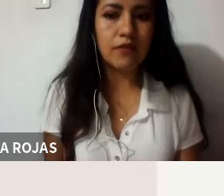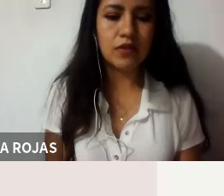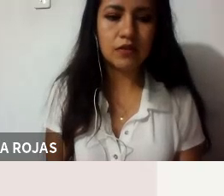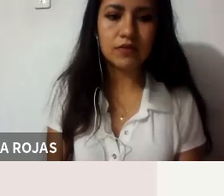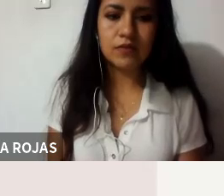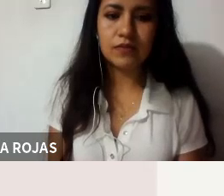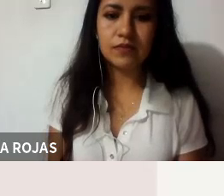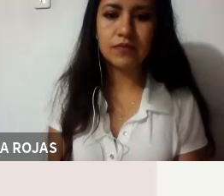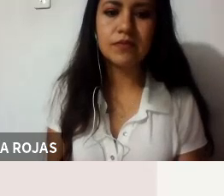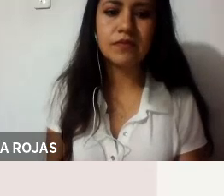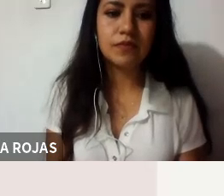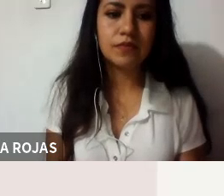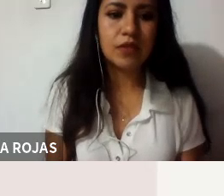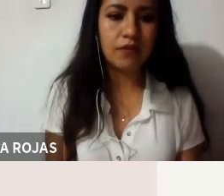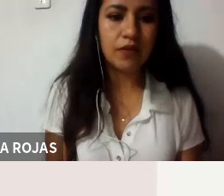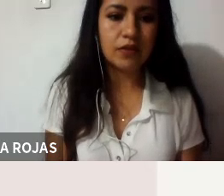Infección,